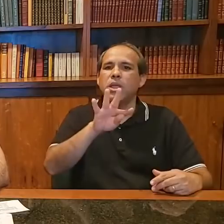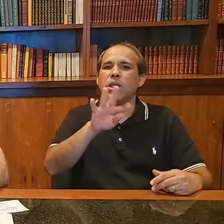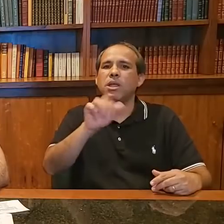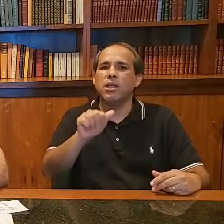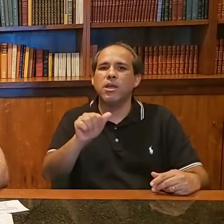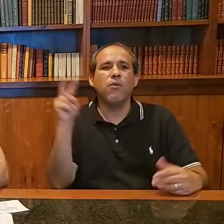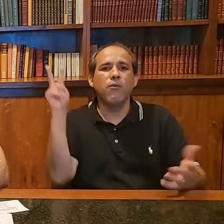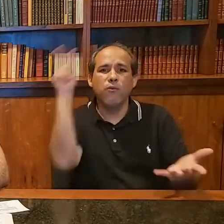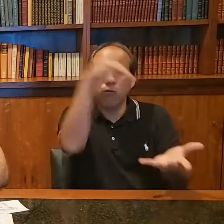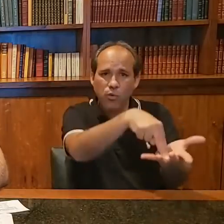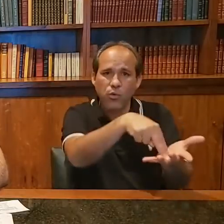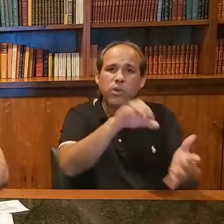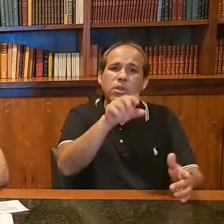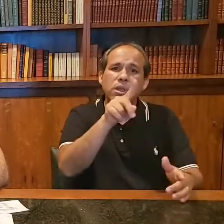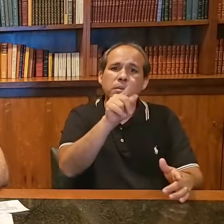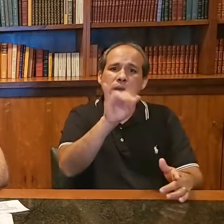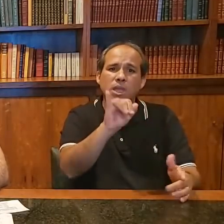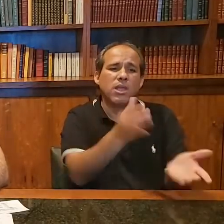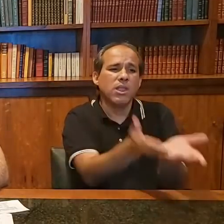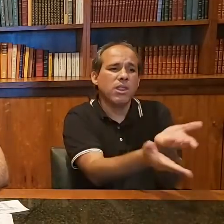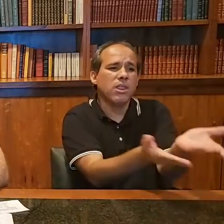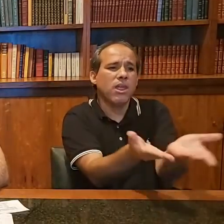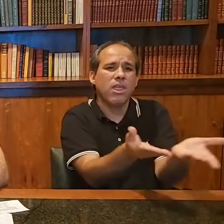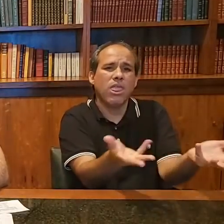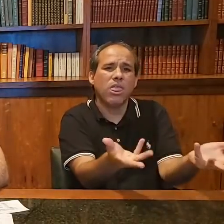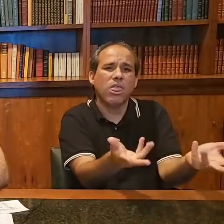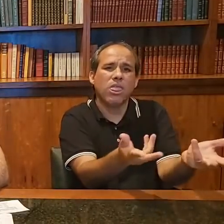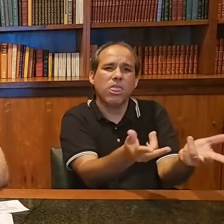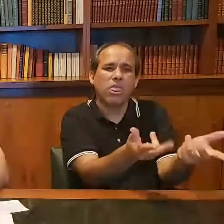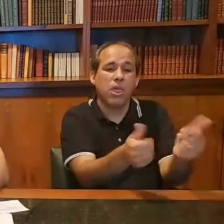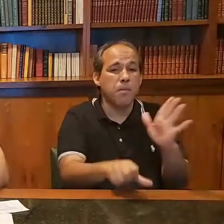bem tratado, o primeiro ministro da saúde.